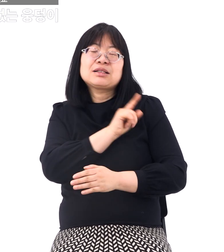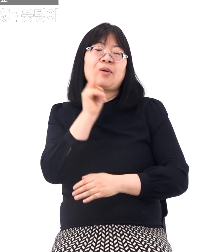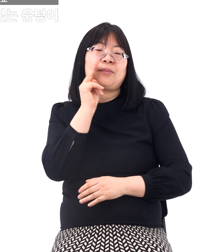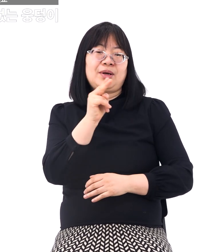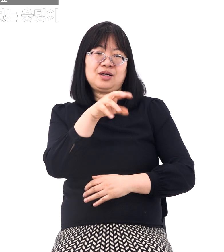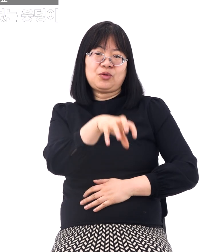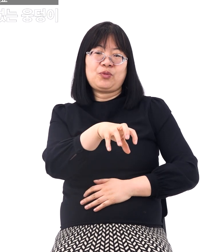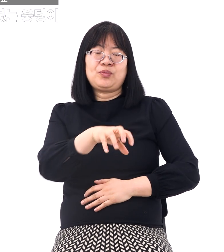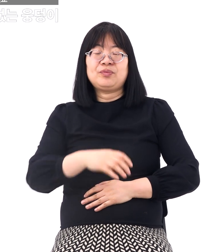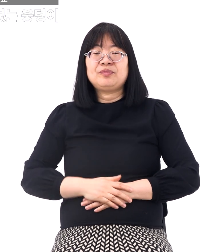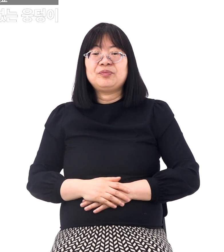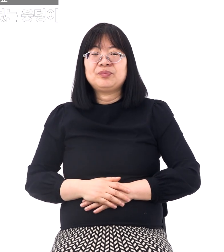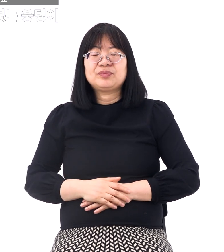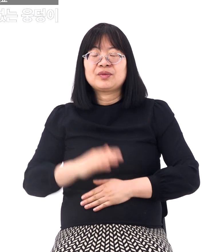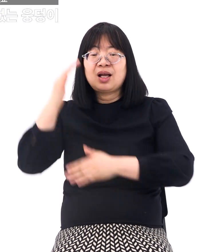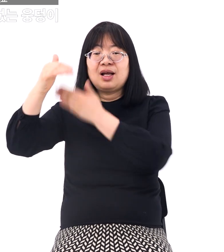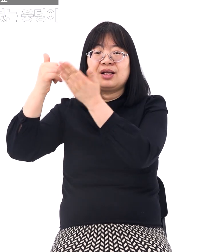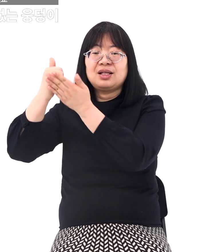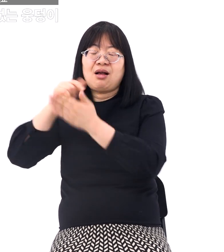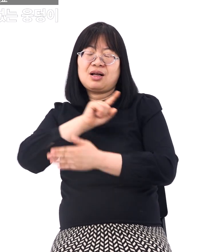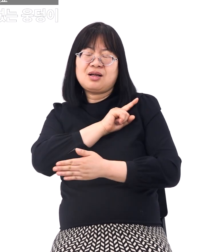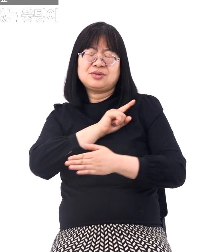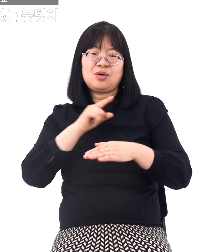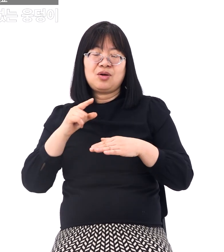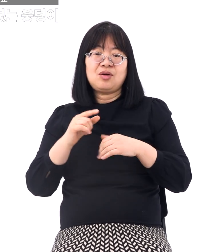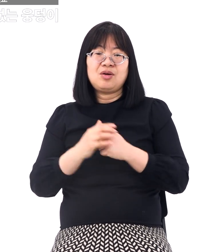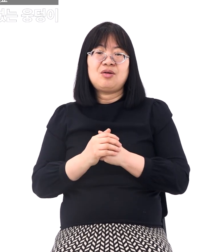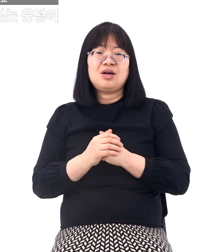그러니까 하나님께서 가장 무서워하는,